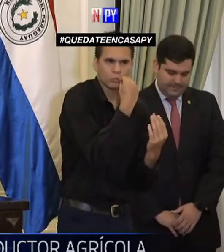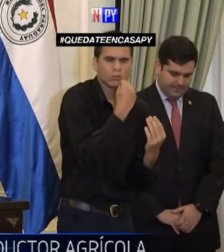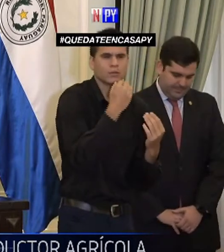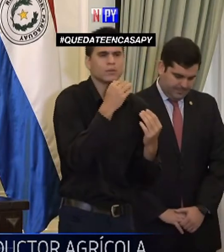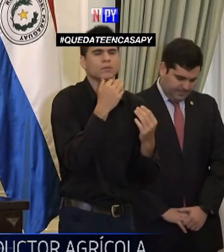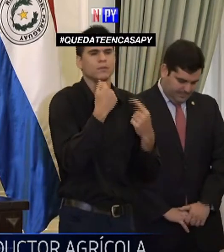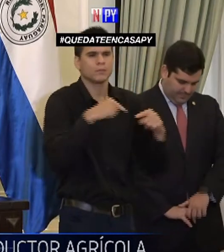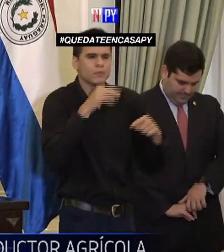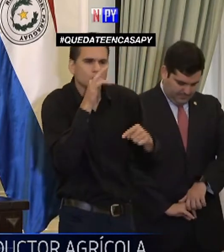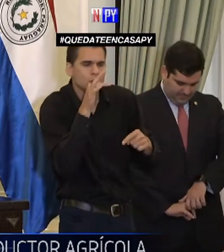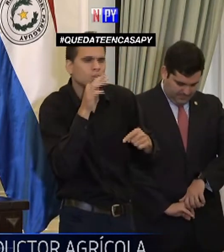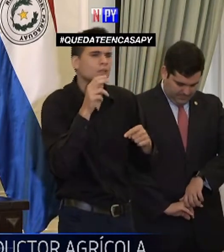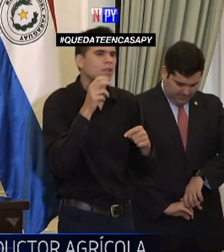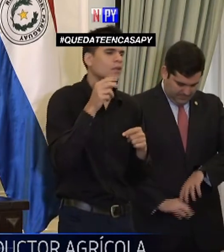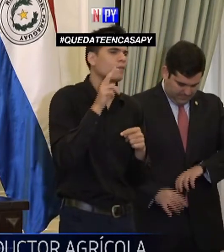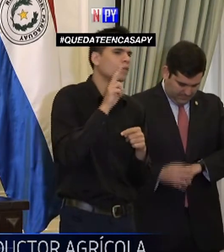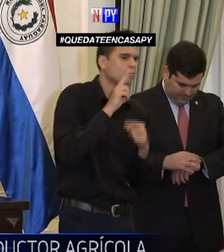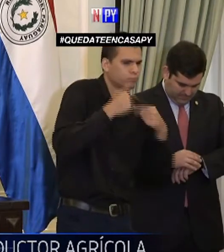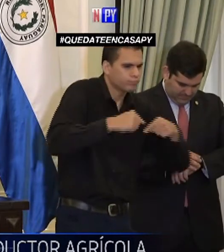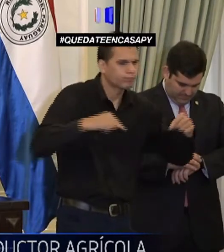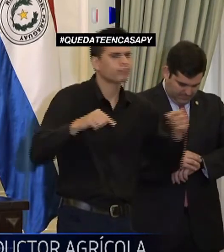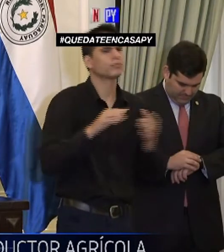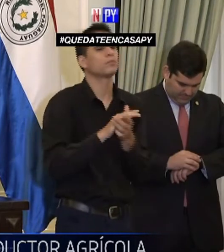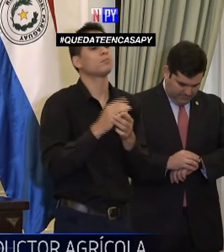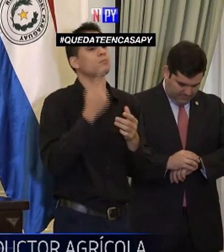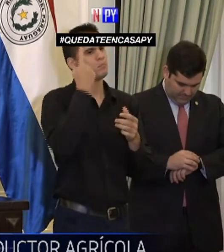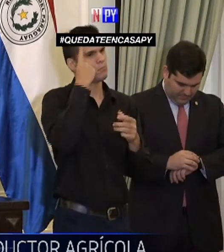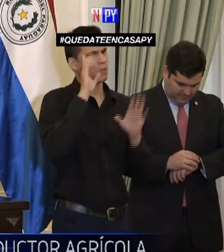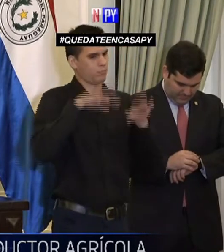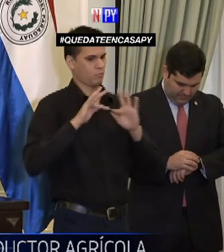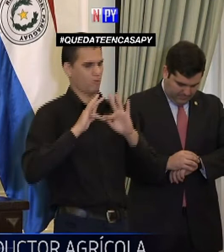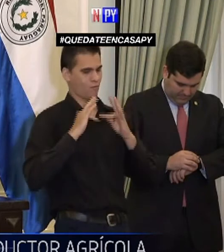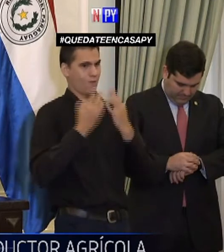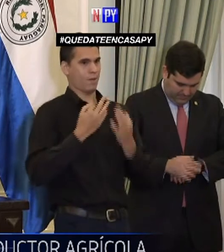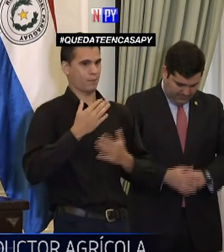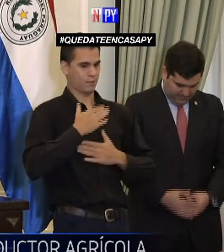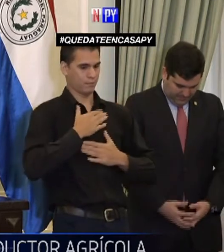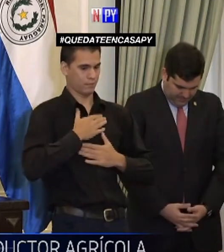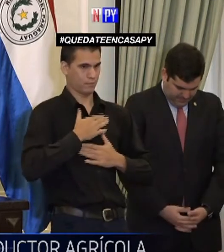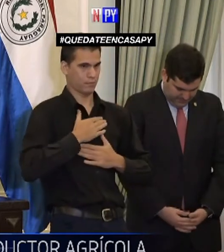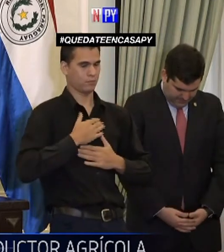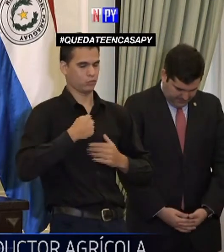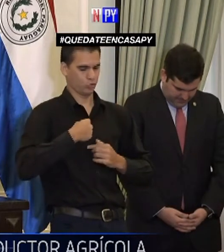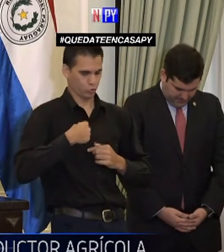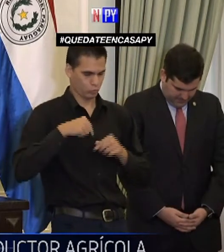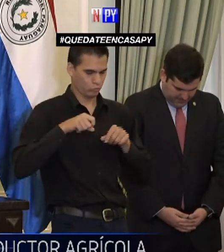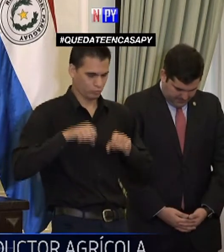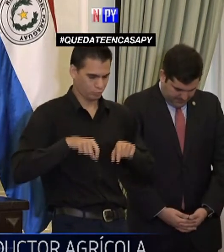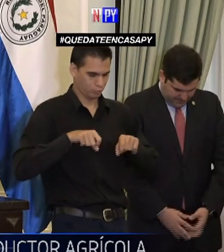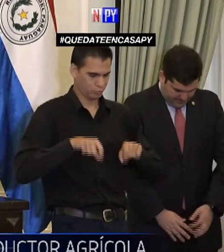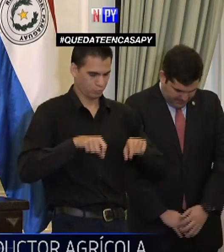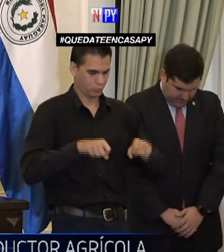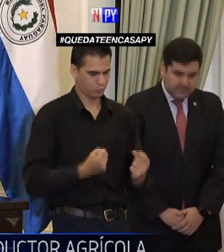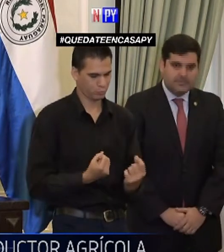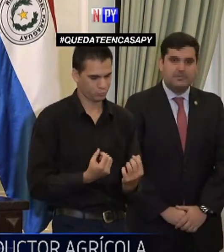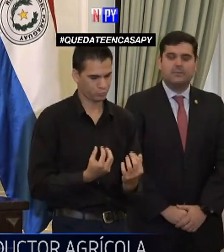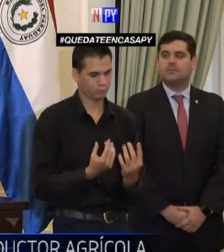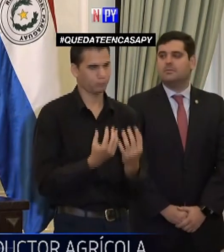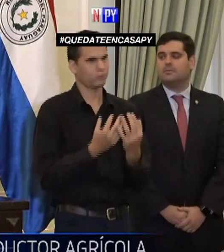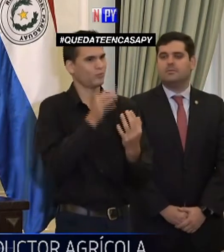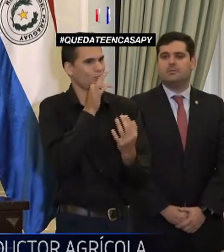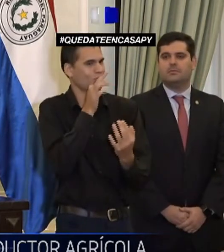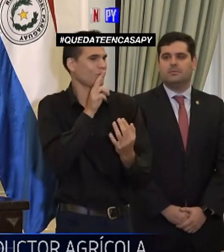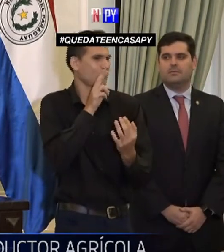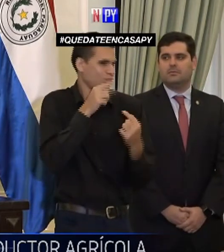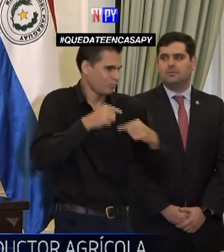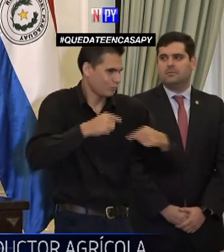lo que hace a las huertas familiares, la agricultura periurbana. Sabemos que dentro del contexto